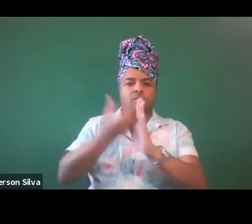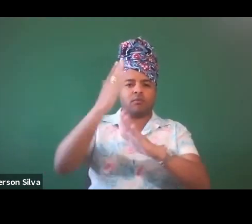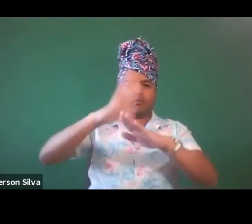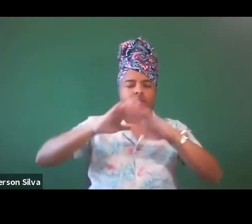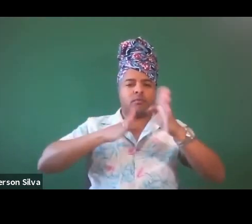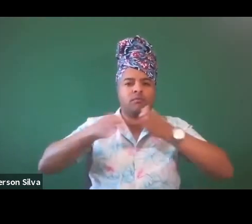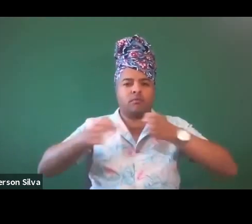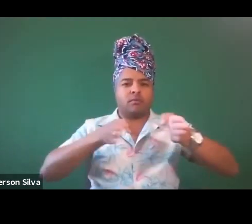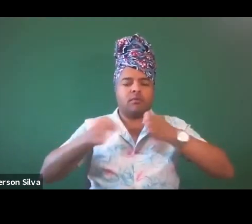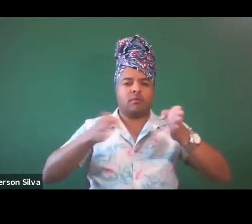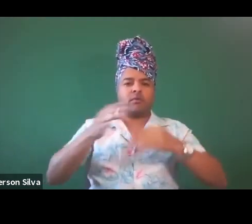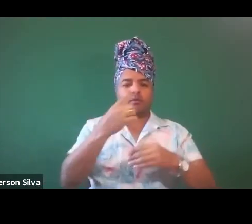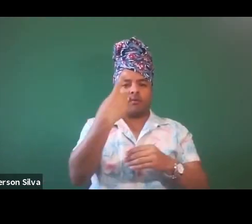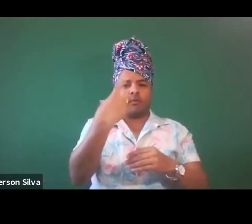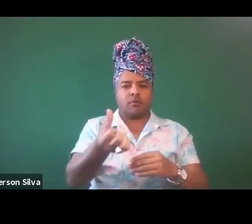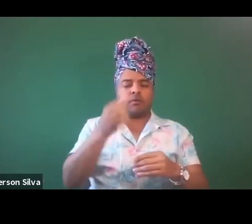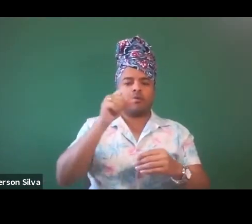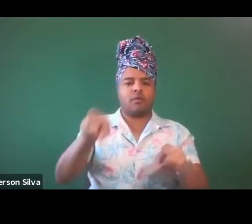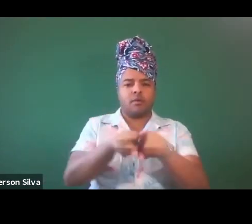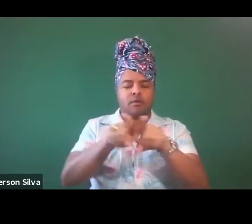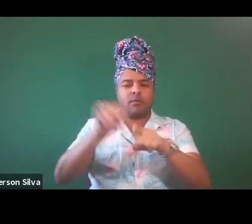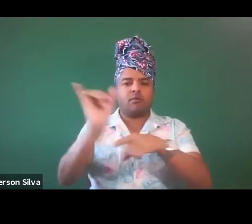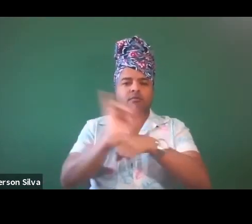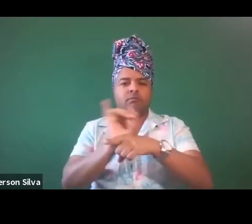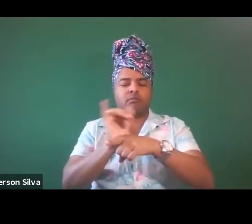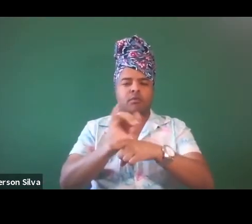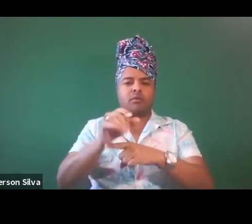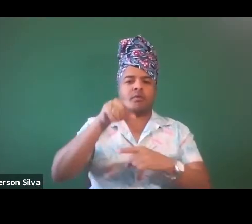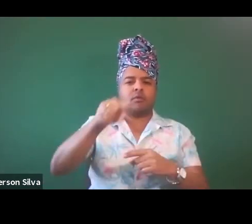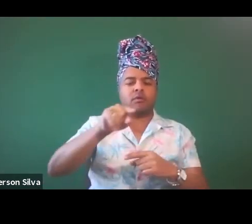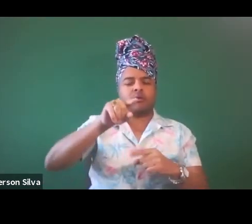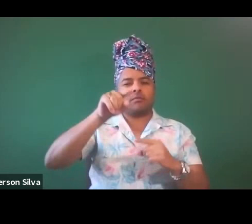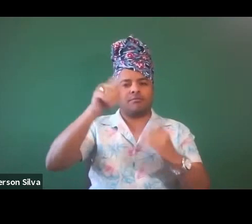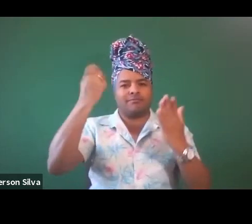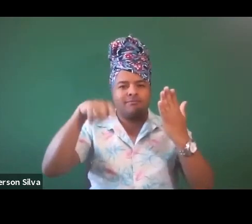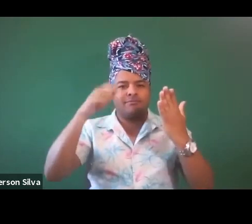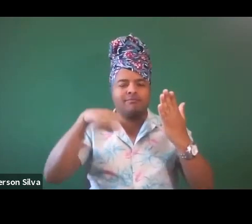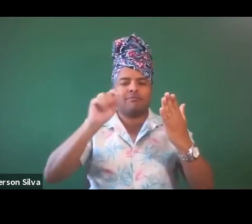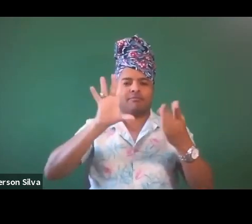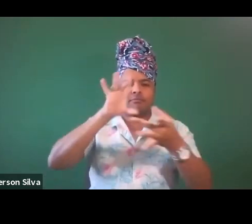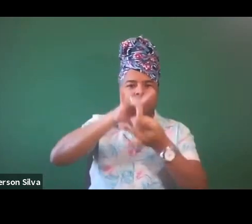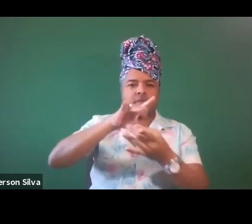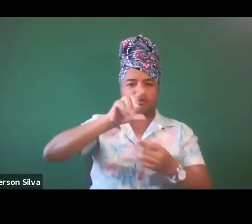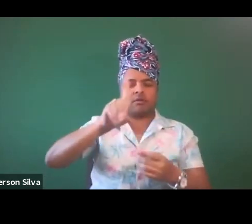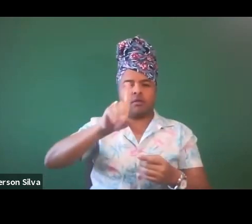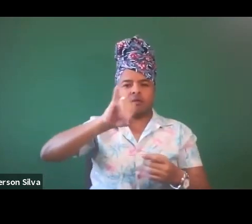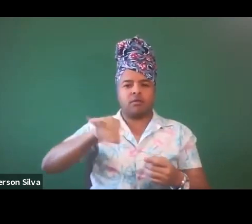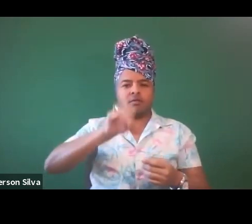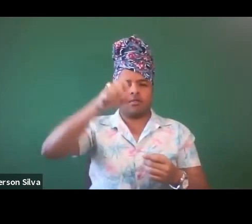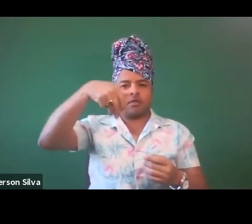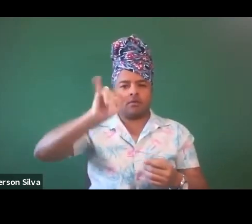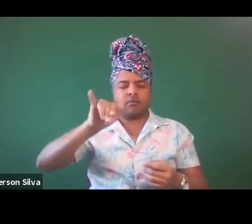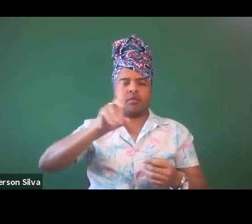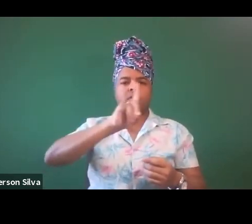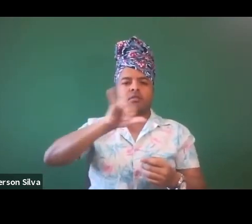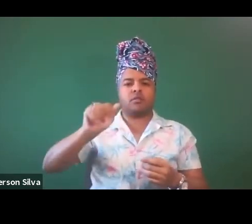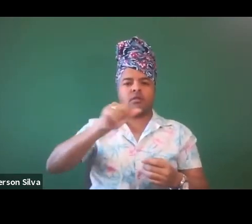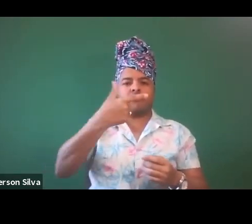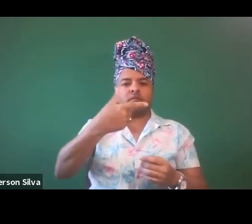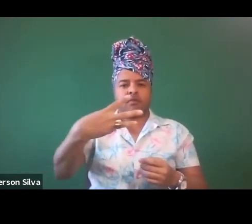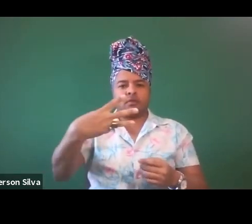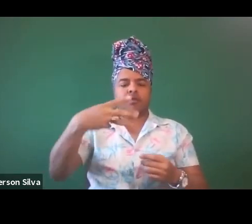horas, também no canal do terreiro Abaçada Deus Oxum de Dejemi, e dia 23 no canal